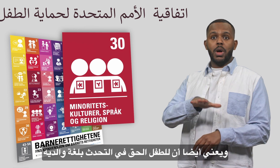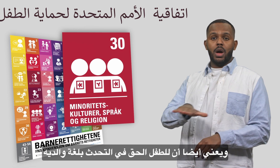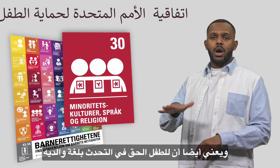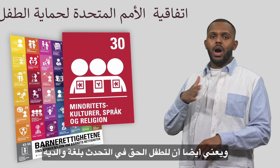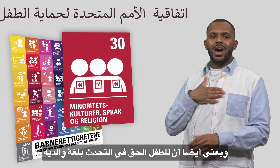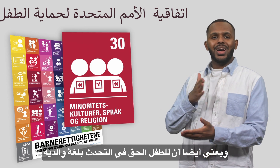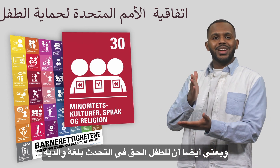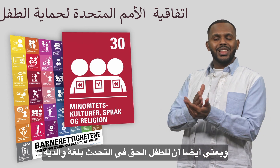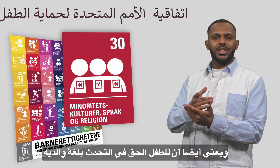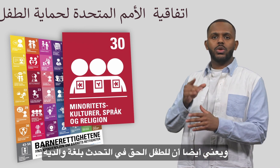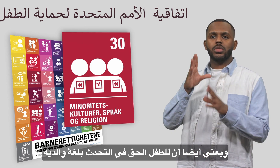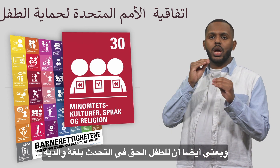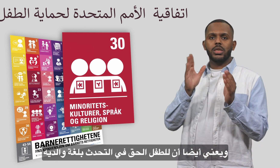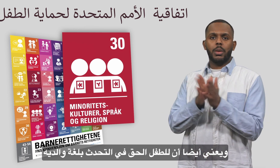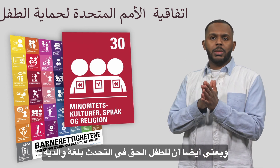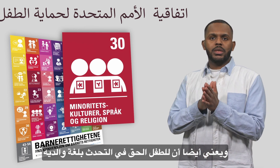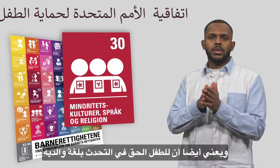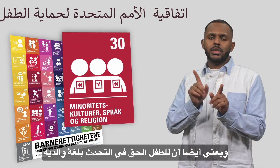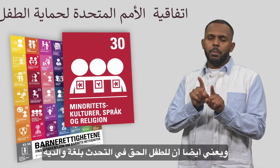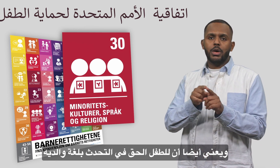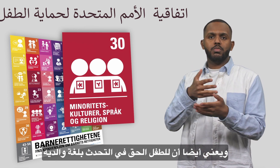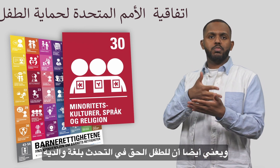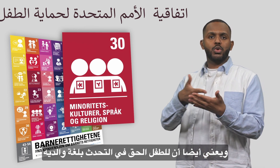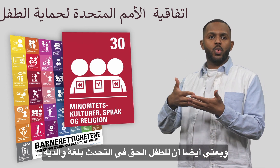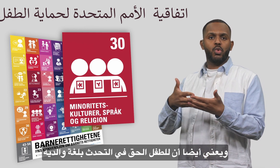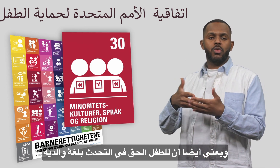ويعني أيضا أن للطفل الحق في التحدث بلغة والديه